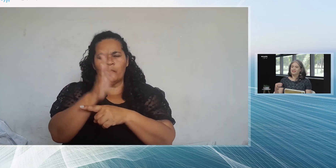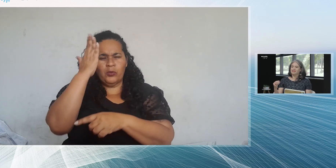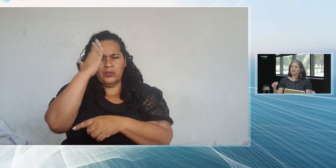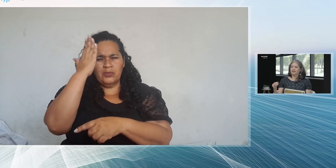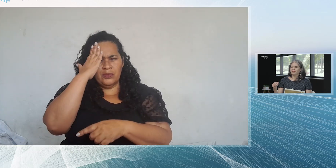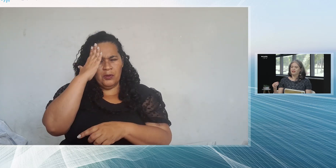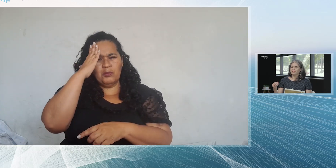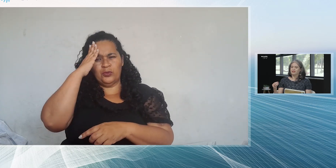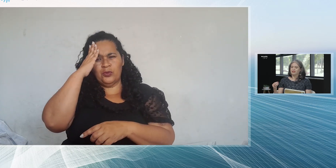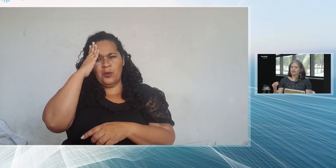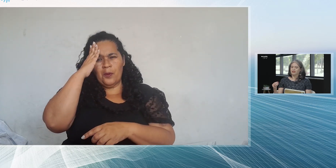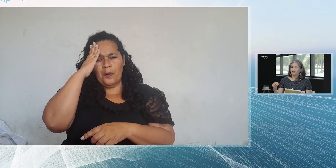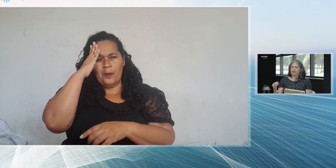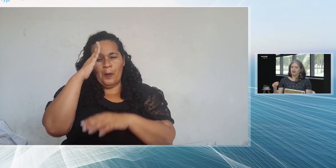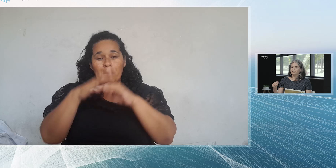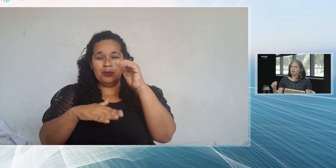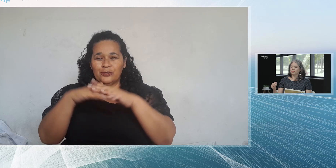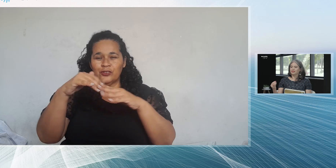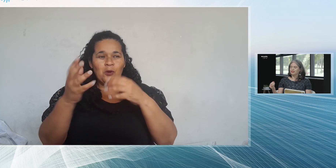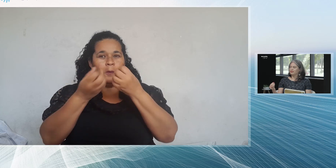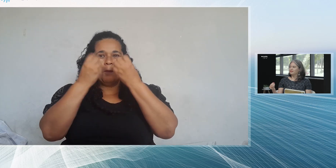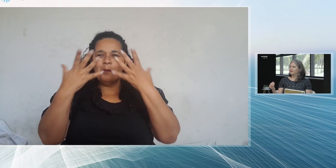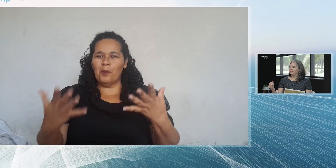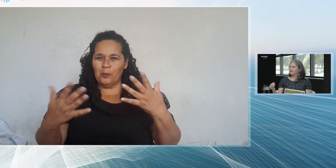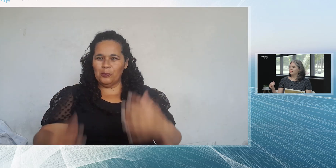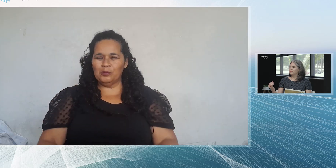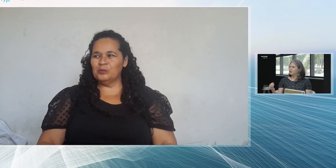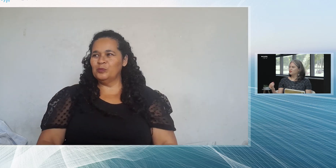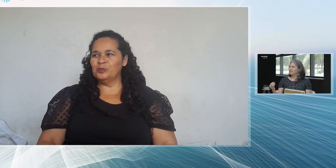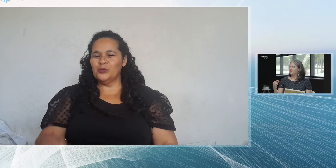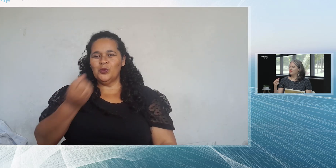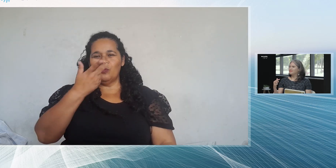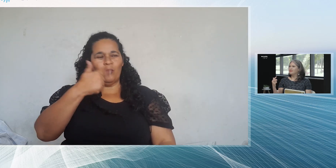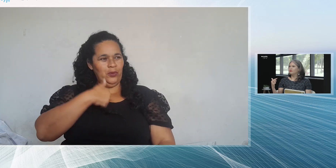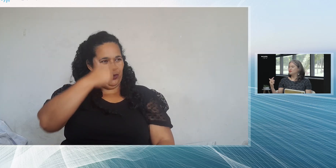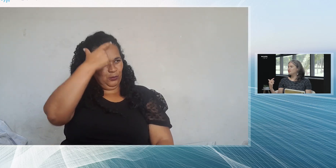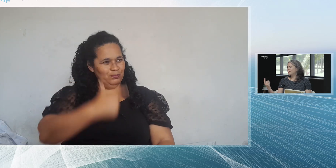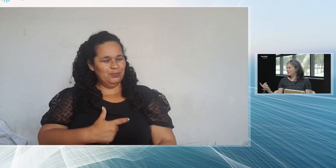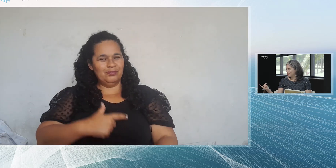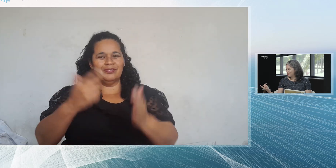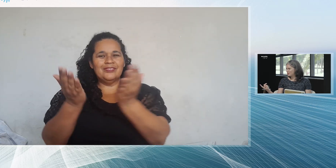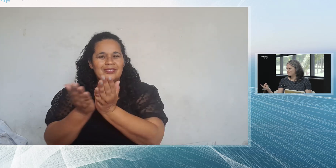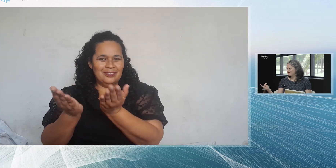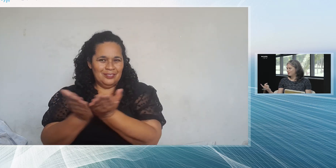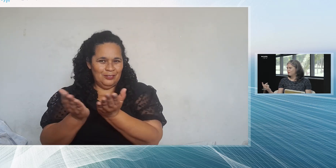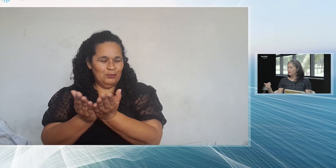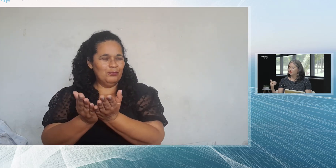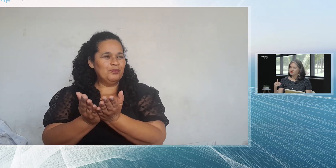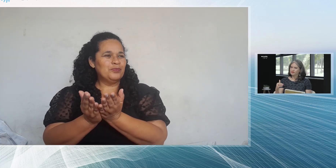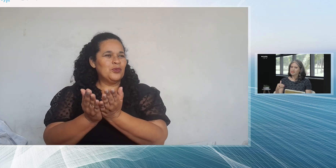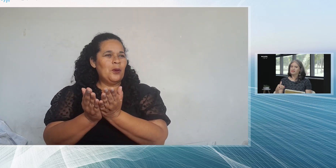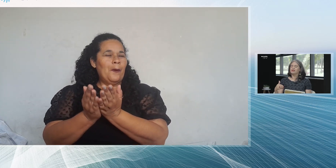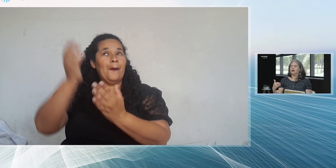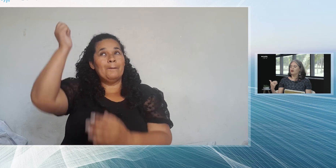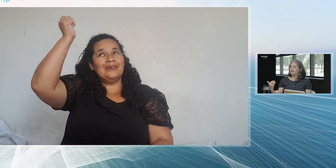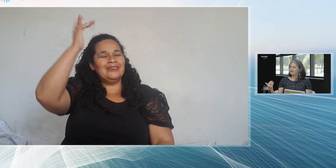Que tem esse poder, né, nas mãos de desangustiar a gente. Porque